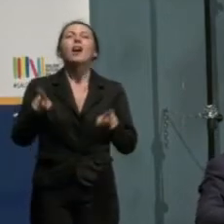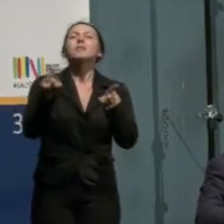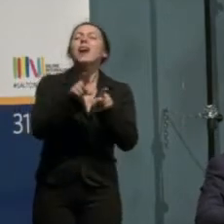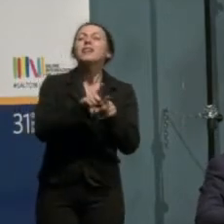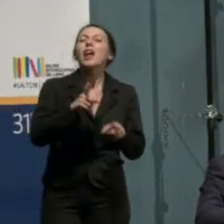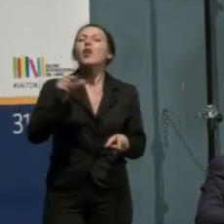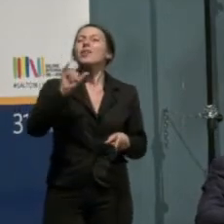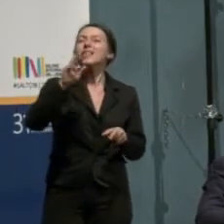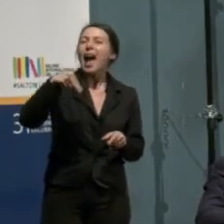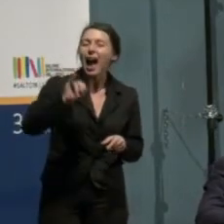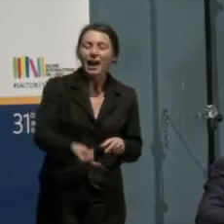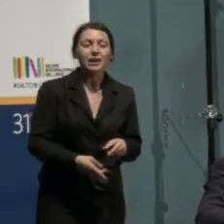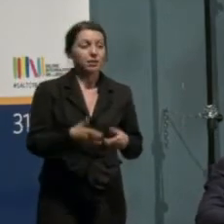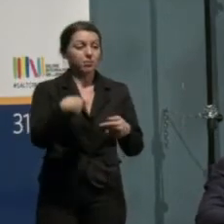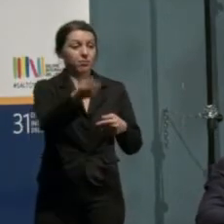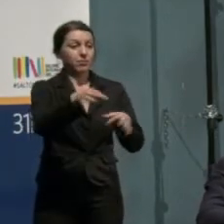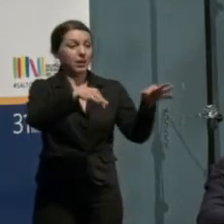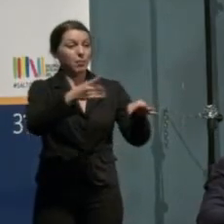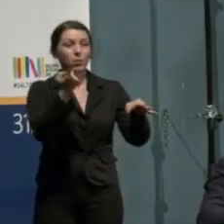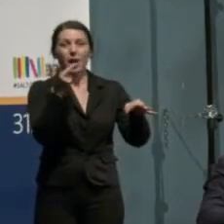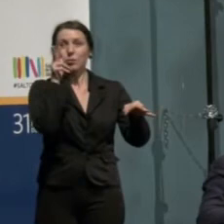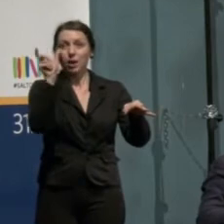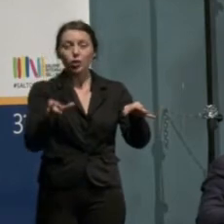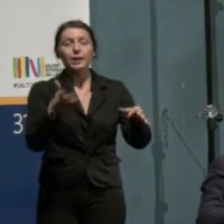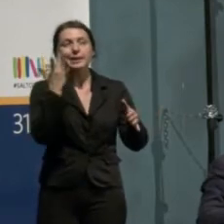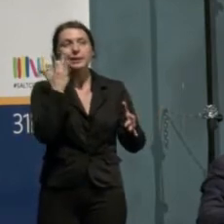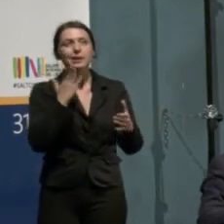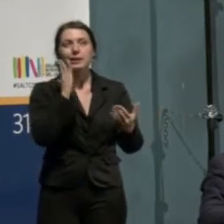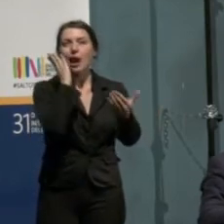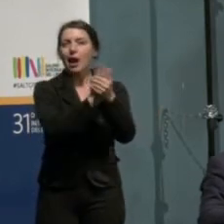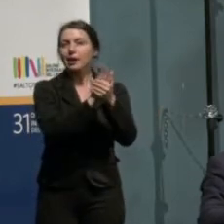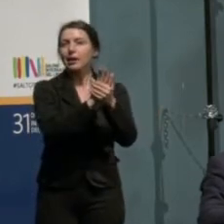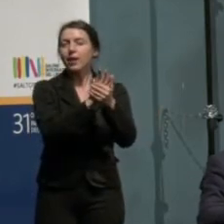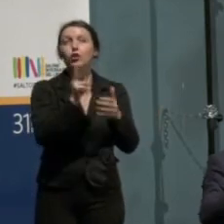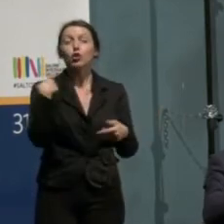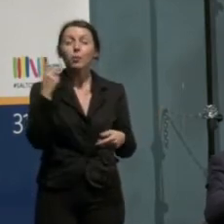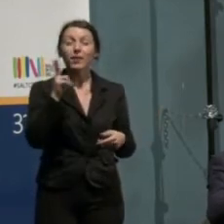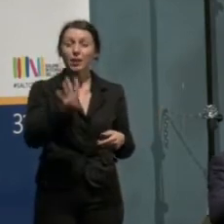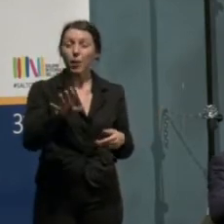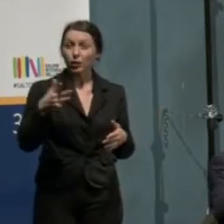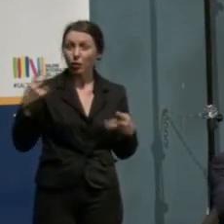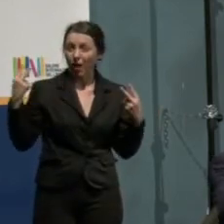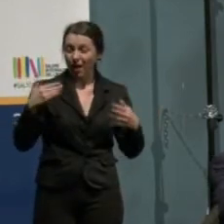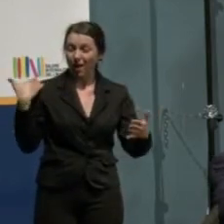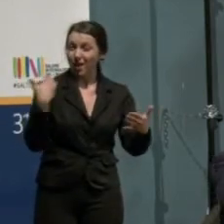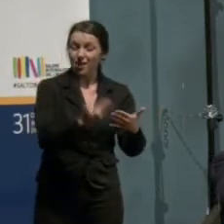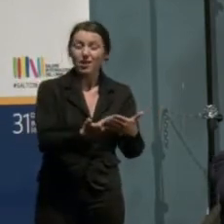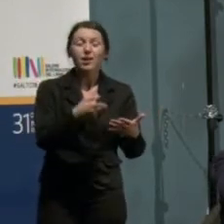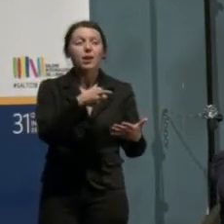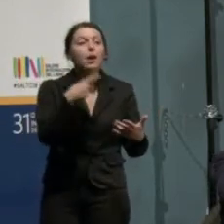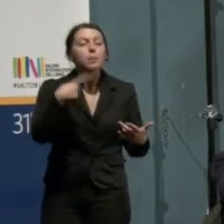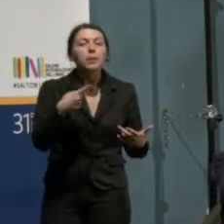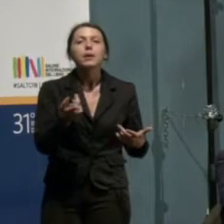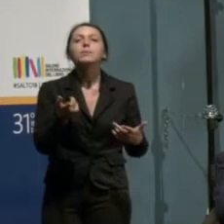una signora che si ripresenterà in tribunale lotto di giugno e forse rischia l'archiviazione dopo 24 anni e noi dobbiamo fare scorta mediatica anche